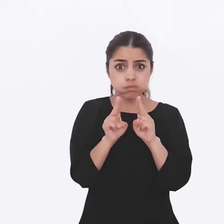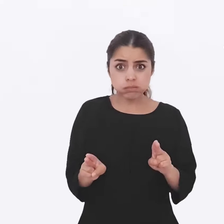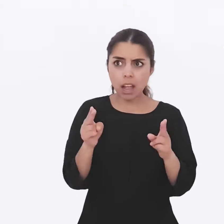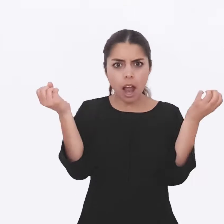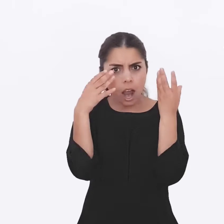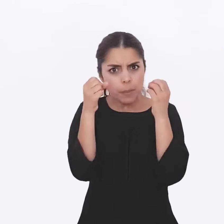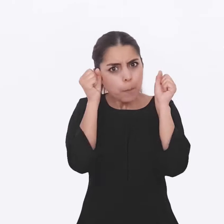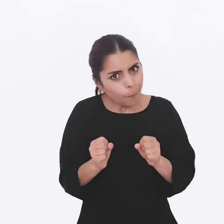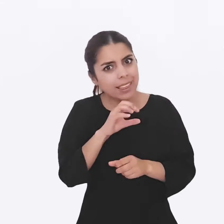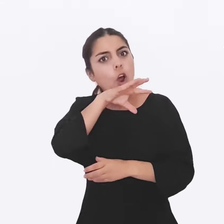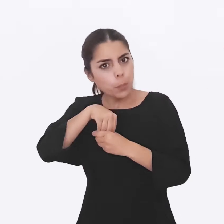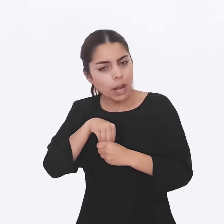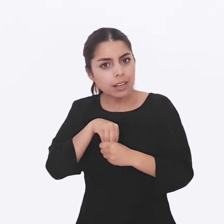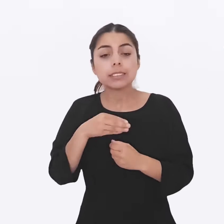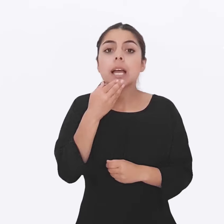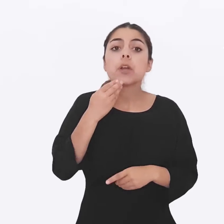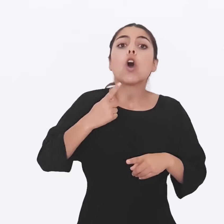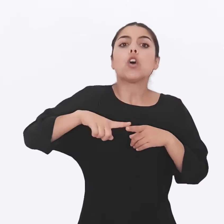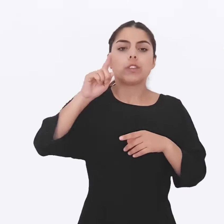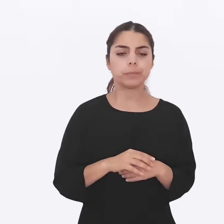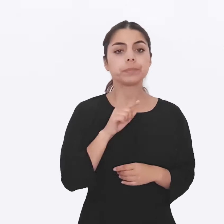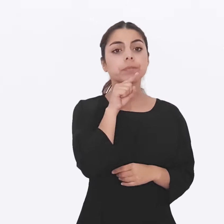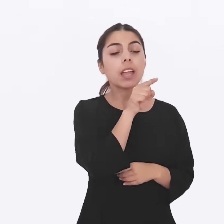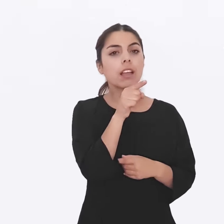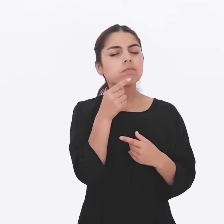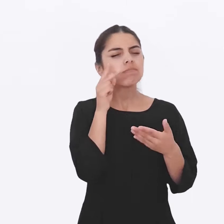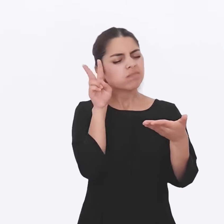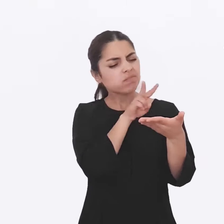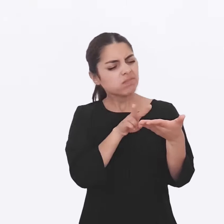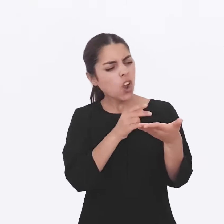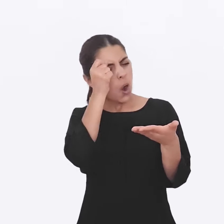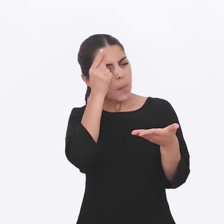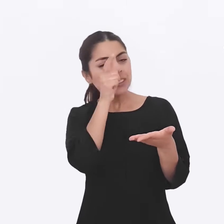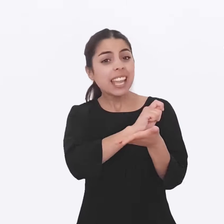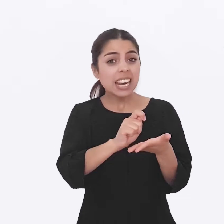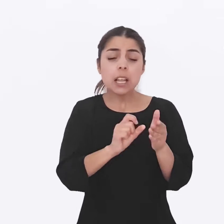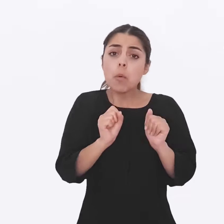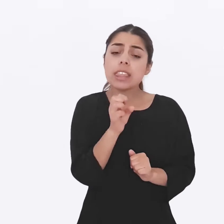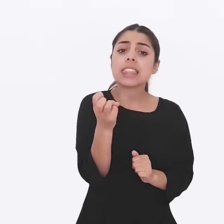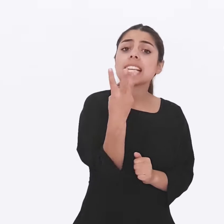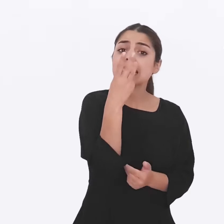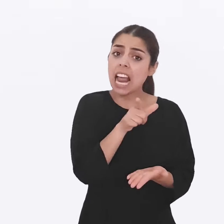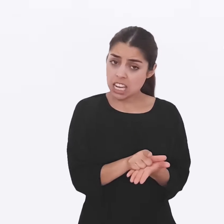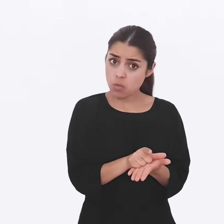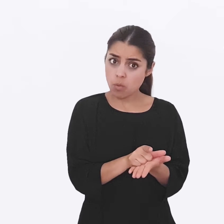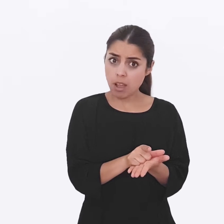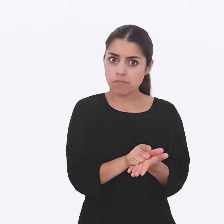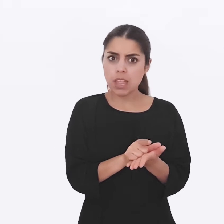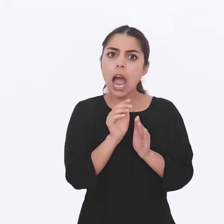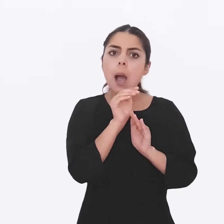señas internacional. En los ejes de comprensión y expresión escrita puede trabajarse como una tercera lengua con apoyo de imágenes y de